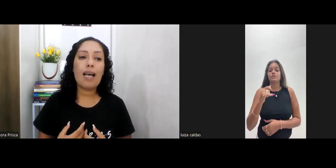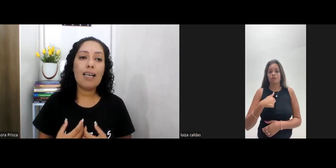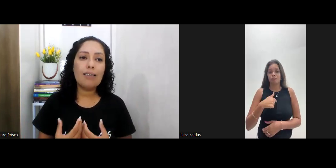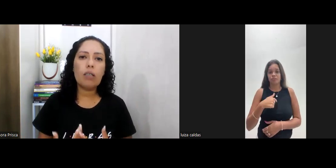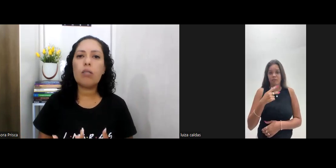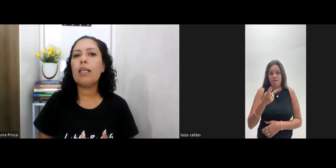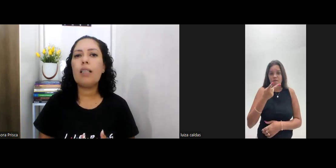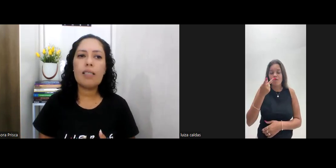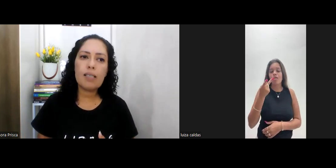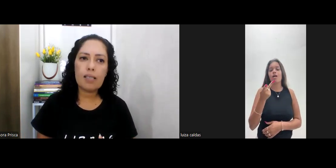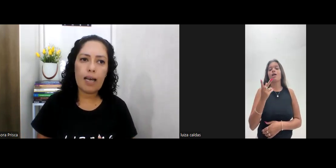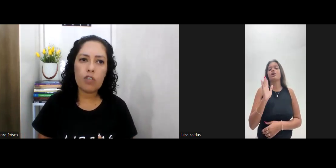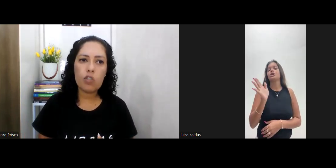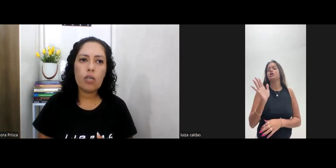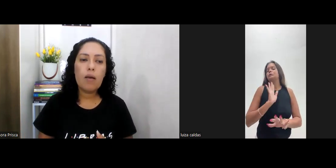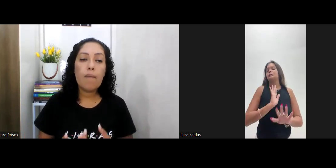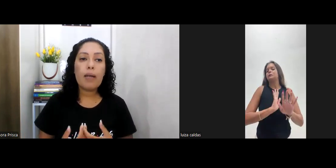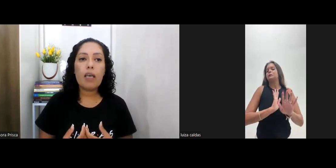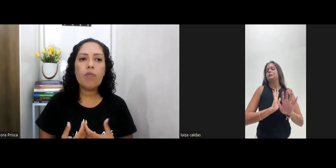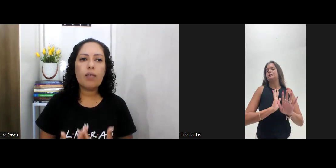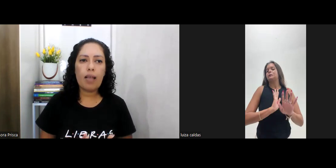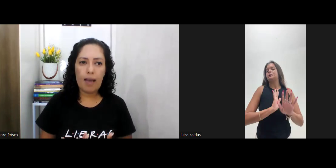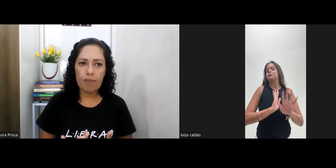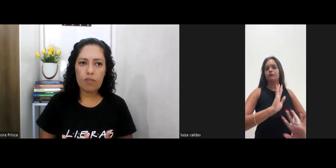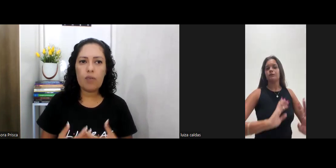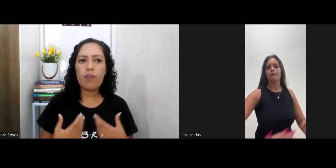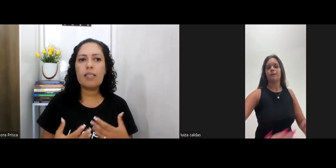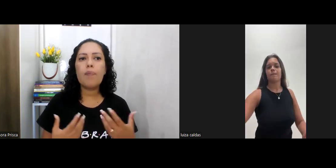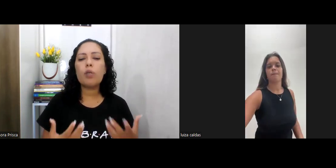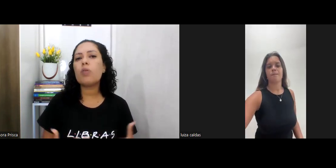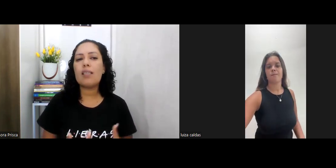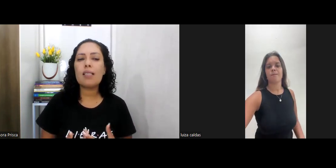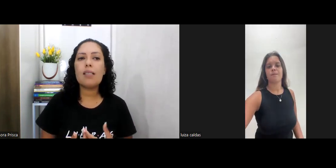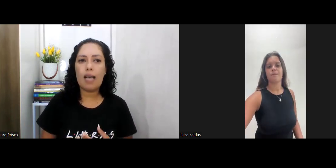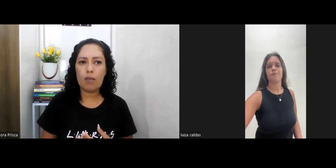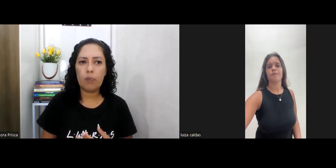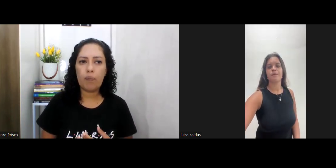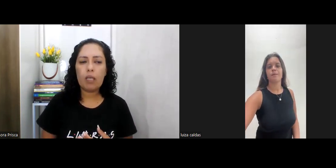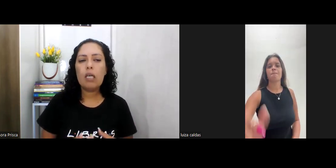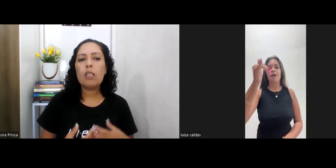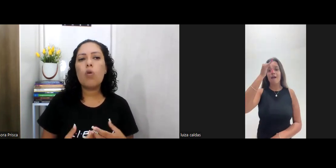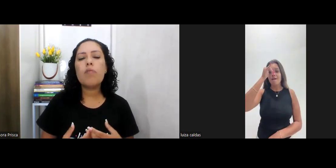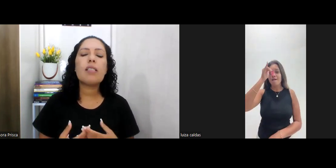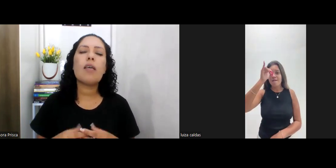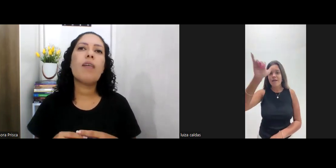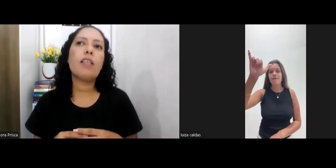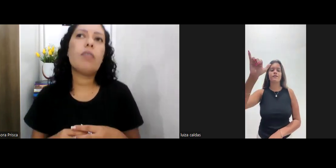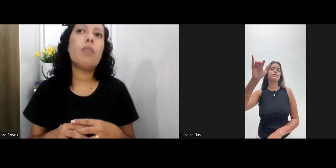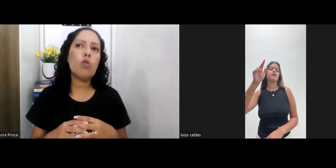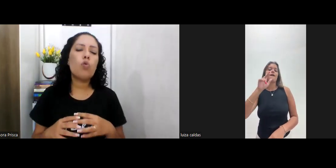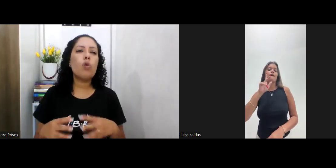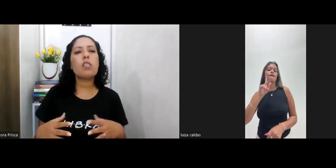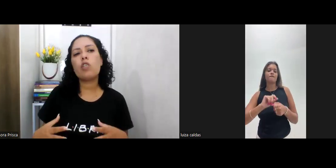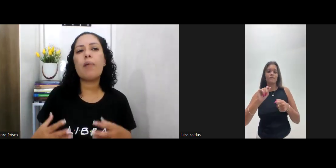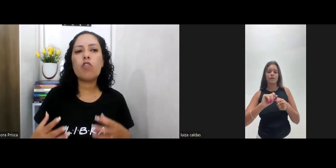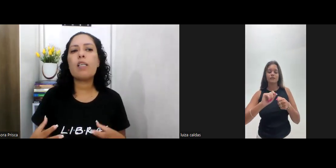tenho cuidado de ensinar dentro da língua de sinais, para evitar você fazer português sinalizado. Então, quando você vai,